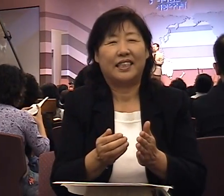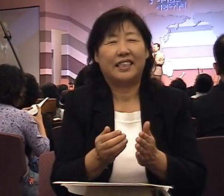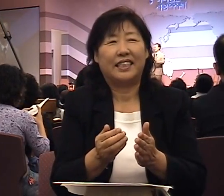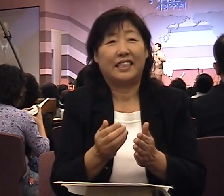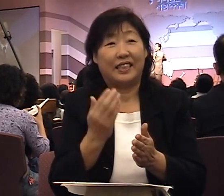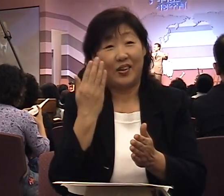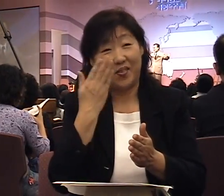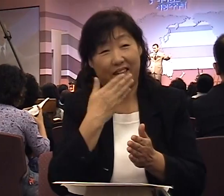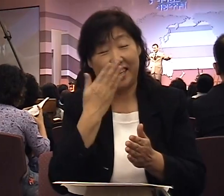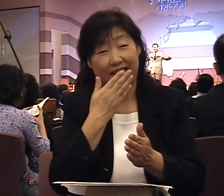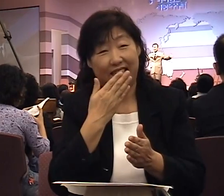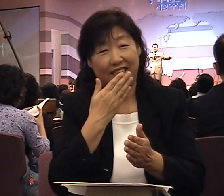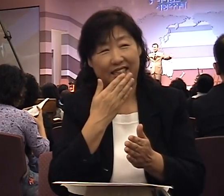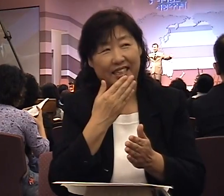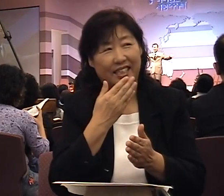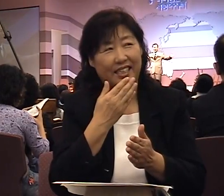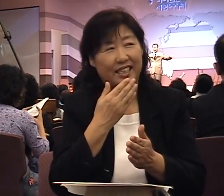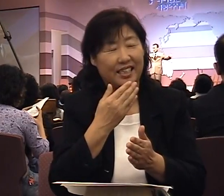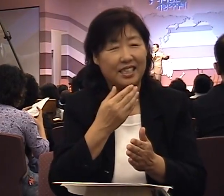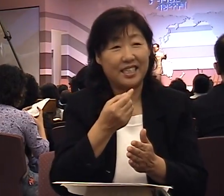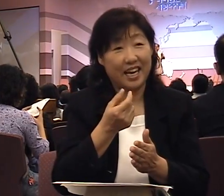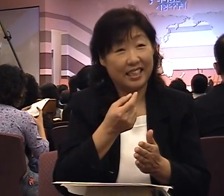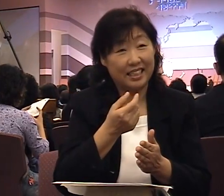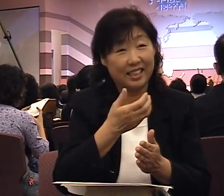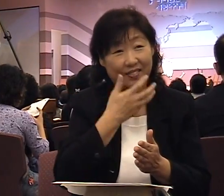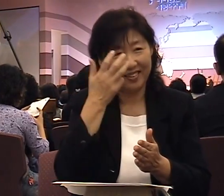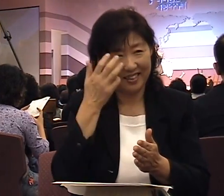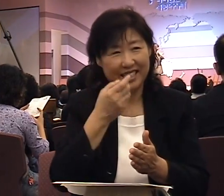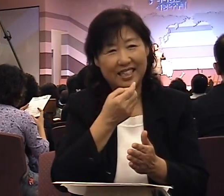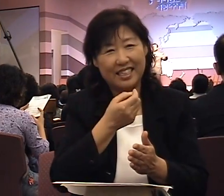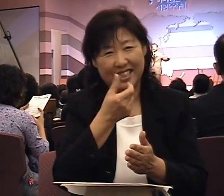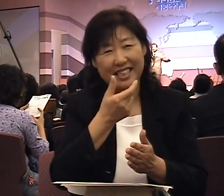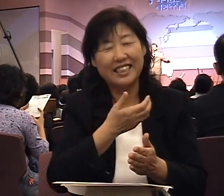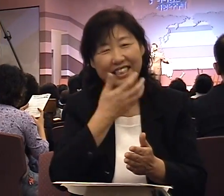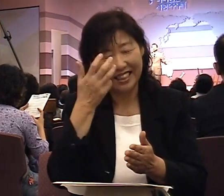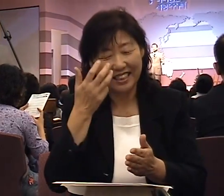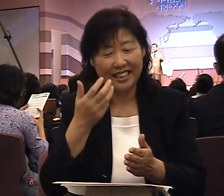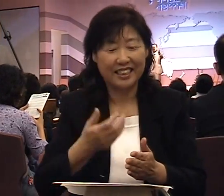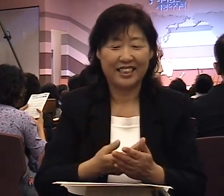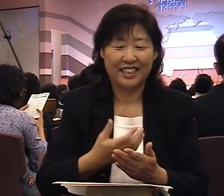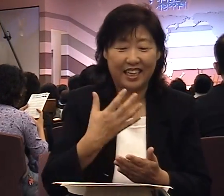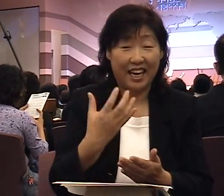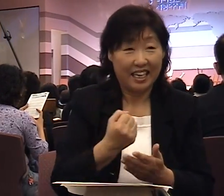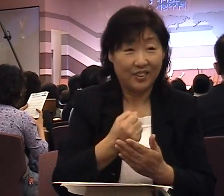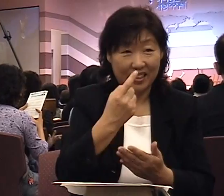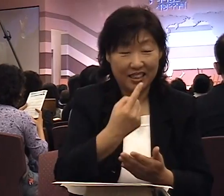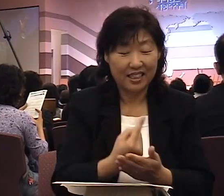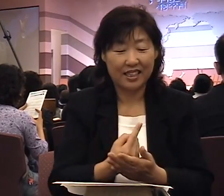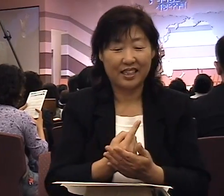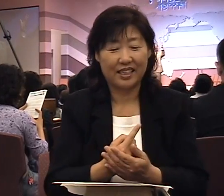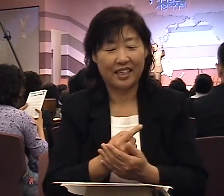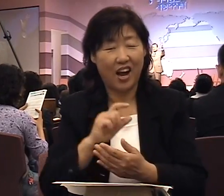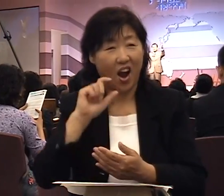이민 생활을 통해 예수님 믿게 하고, 어려운 이민 생활을 통해 이렇게 주님의 공동체를 지키고,